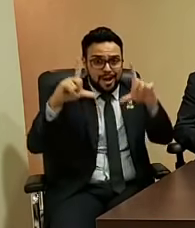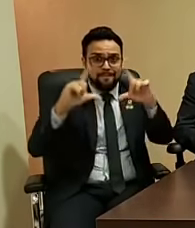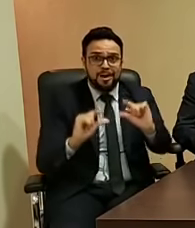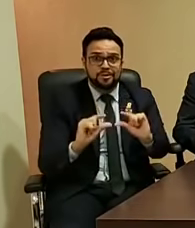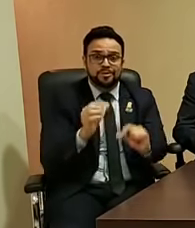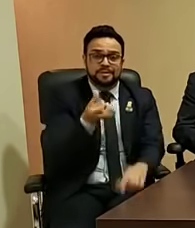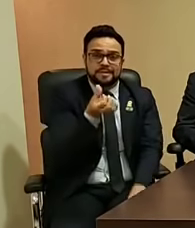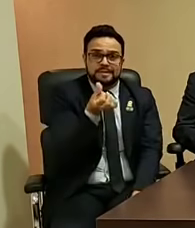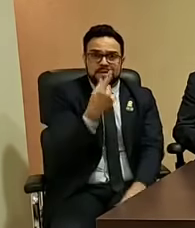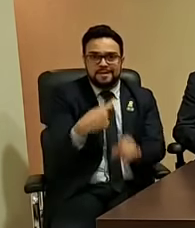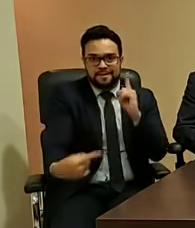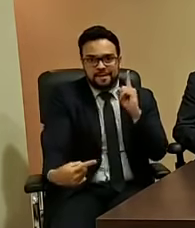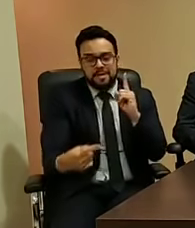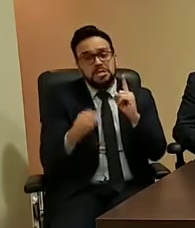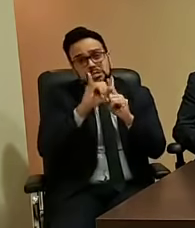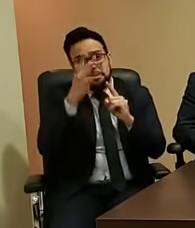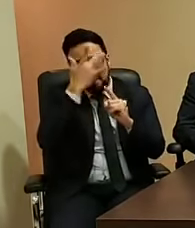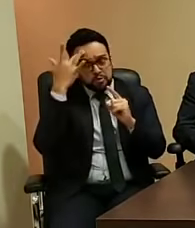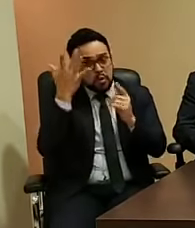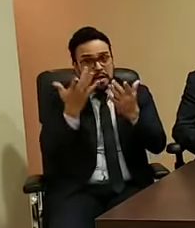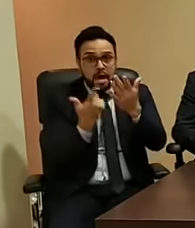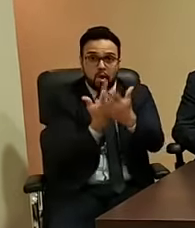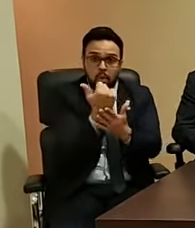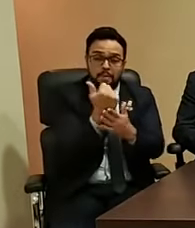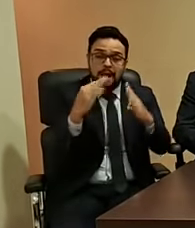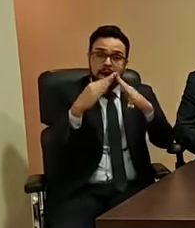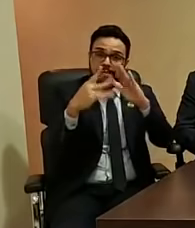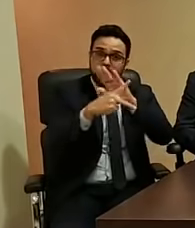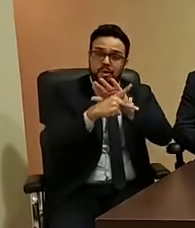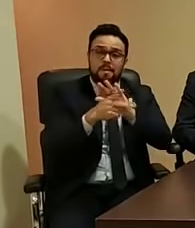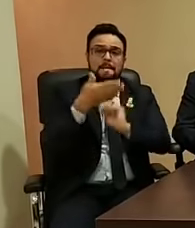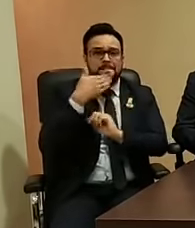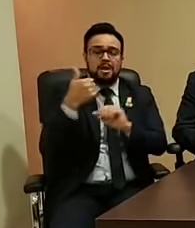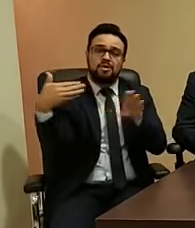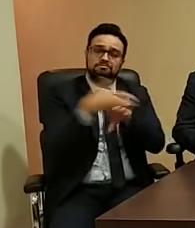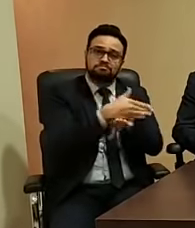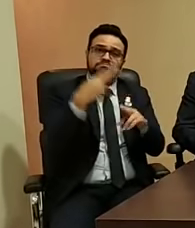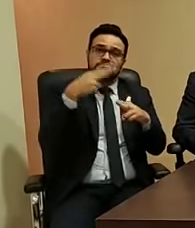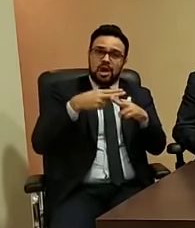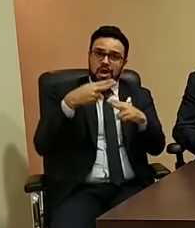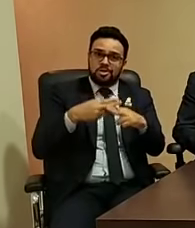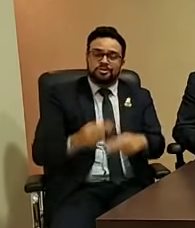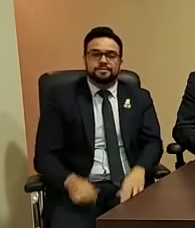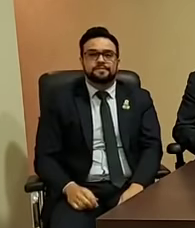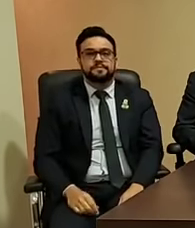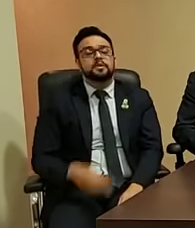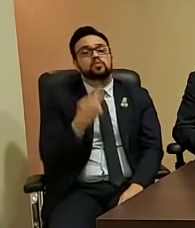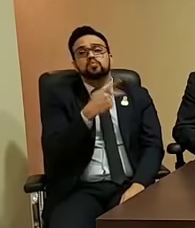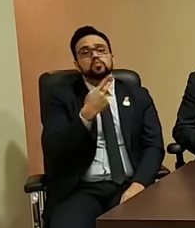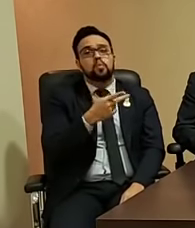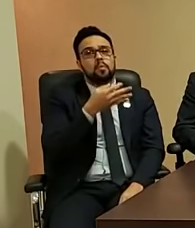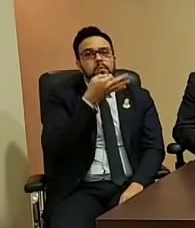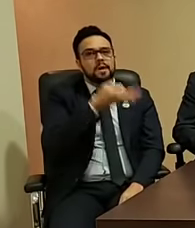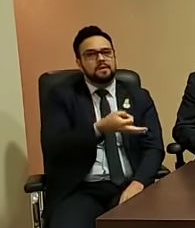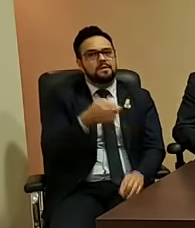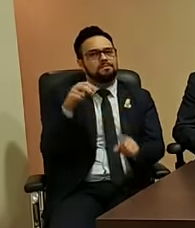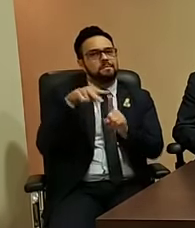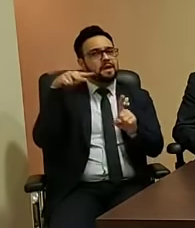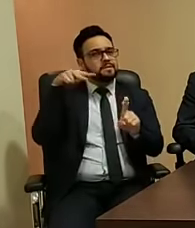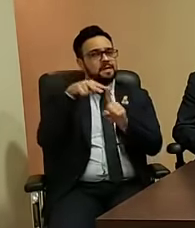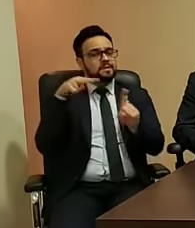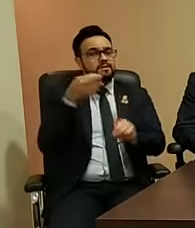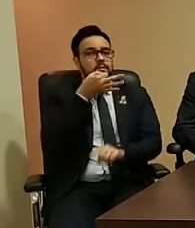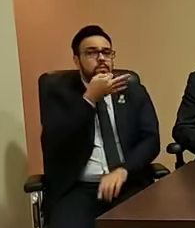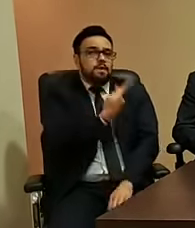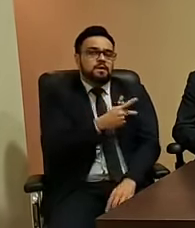6,5%. Bem, então, se alguém quiser comprar uma casa própria, é melhor ir na Caixa Econômica. E a tua perspectiva, você deverá ter mais ou